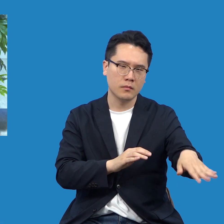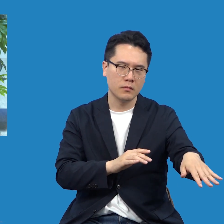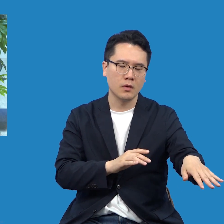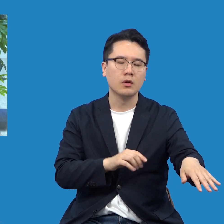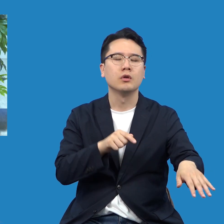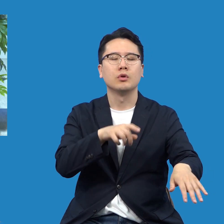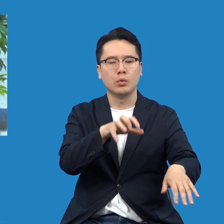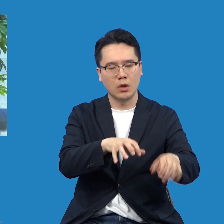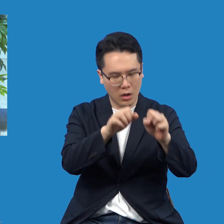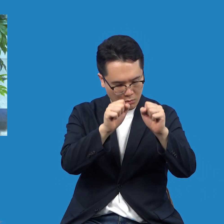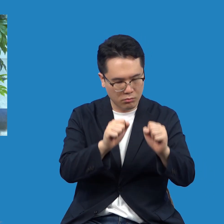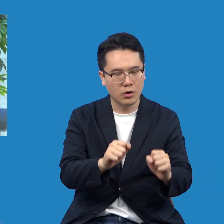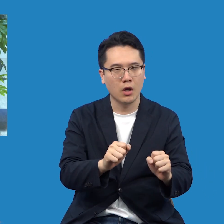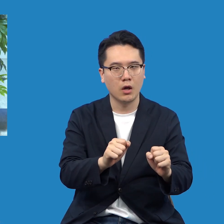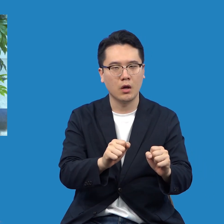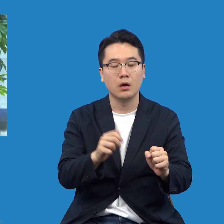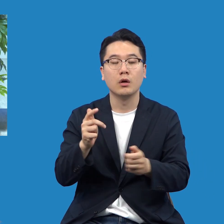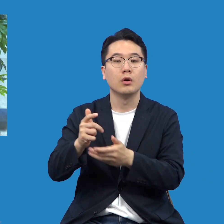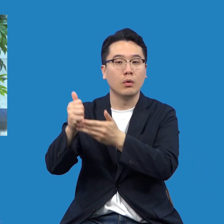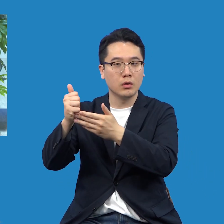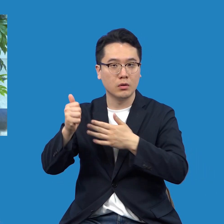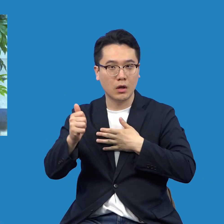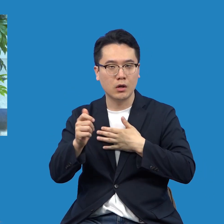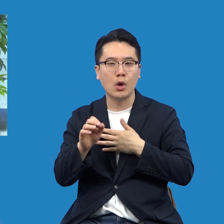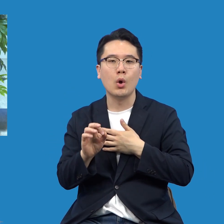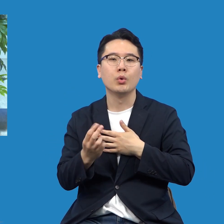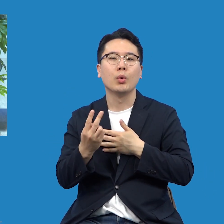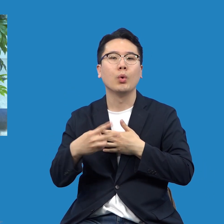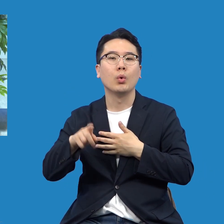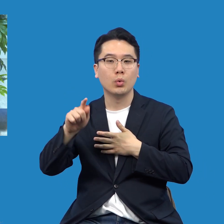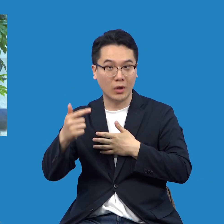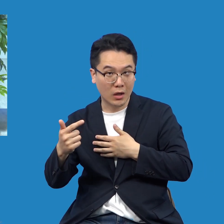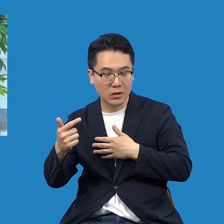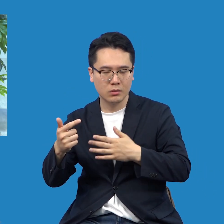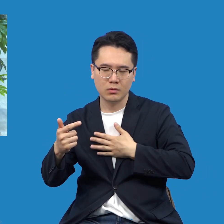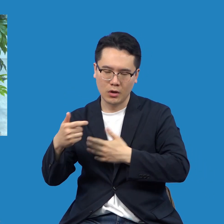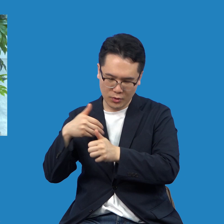야훼께서 나를 요단으로 가라고 하시네.